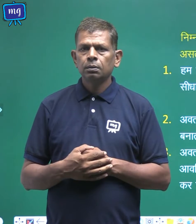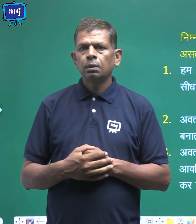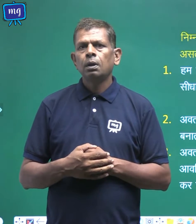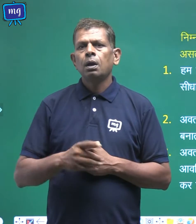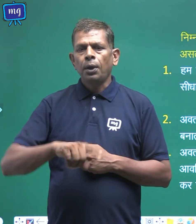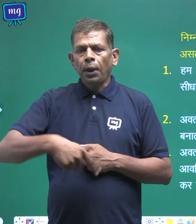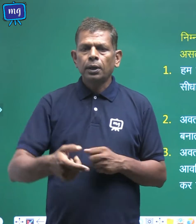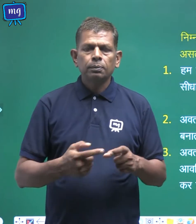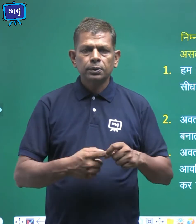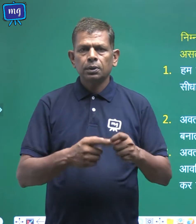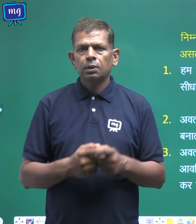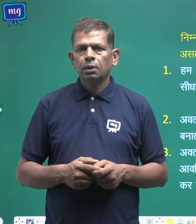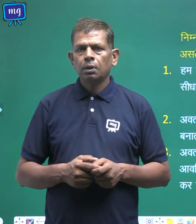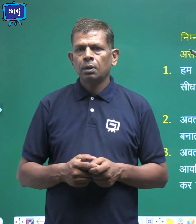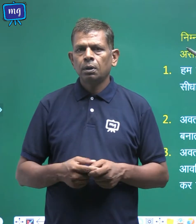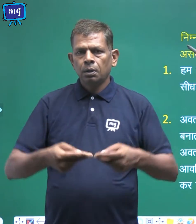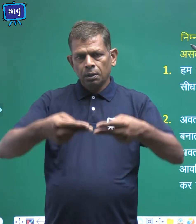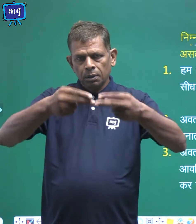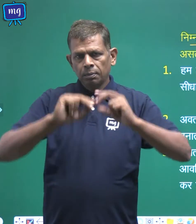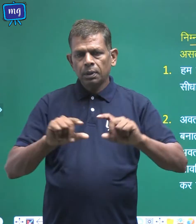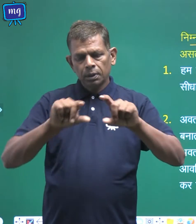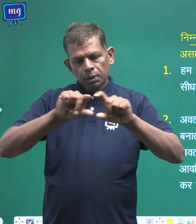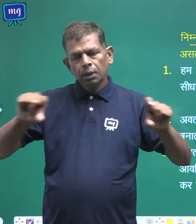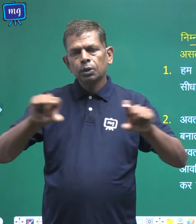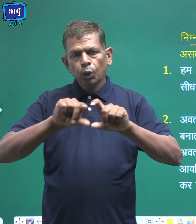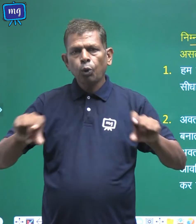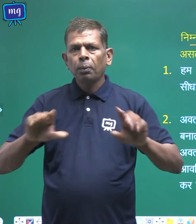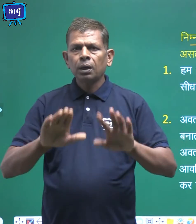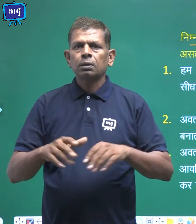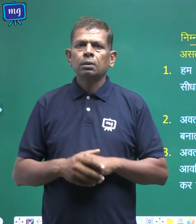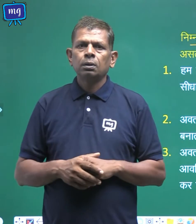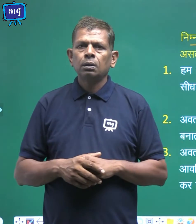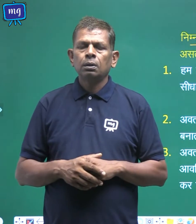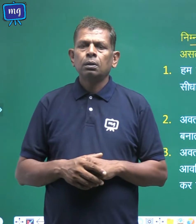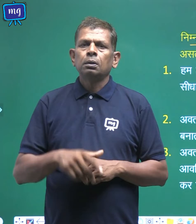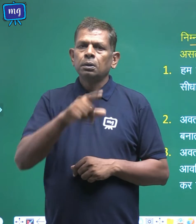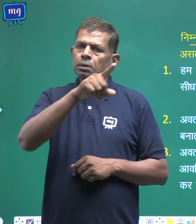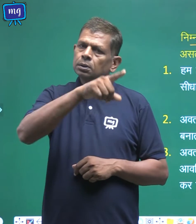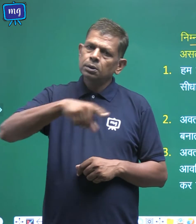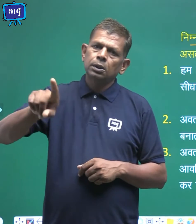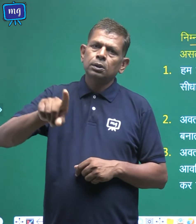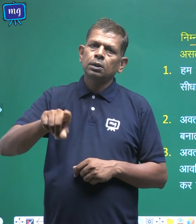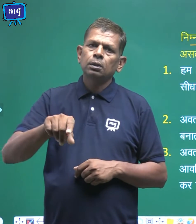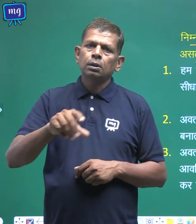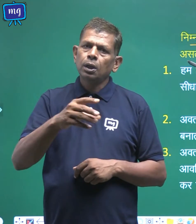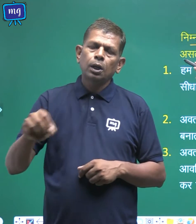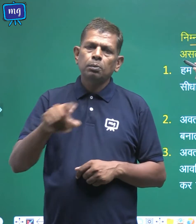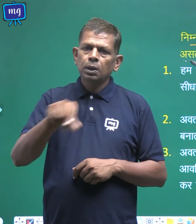अगला प्रश्न, निम्नलिखित कथनों पर सत्य एवं असत्य